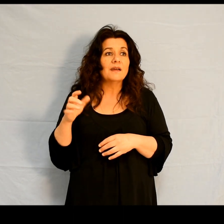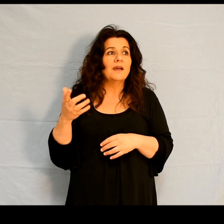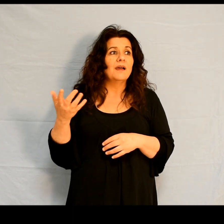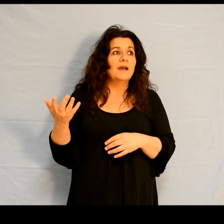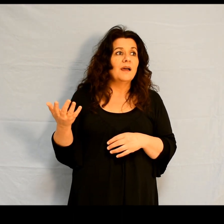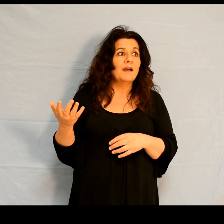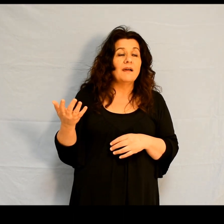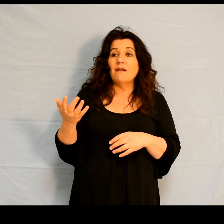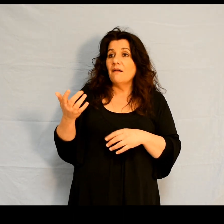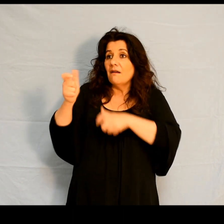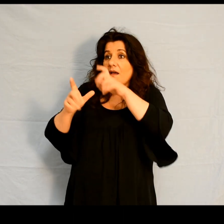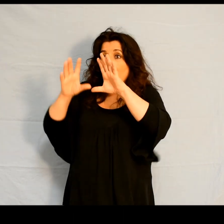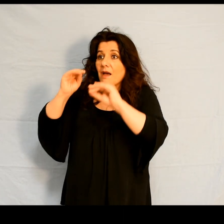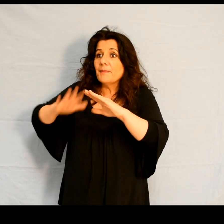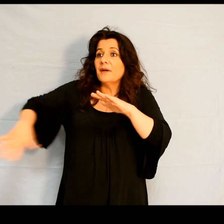habitants de la Mésopotamie,